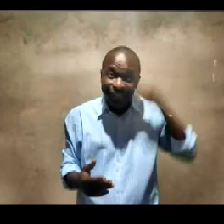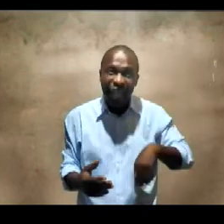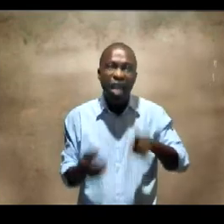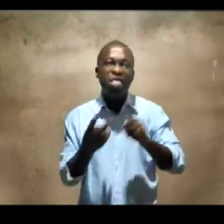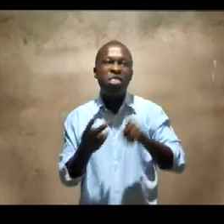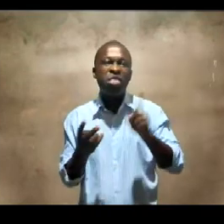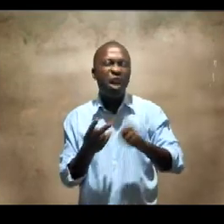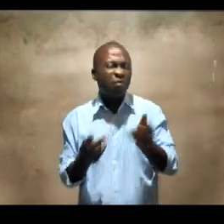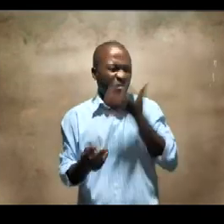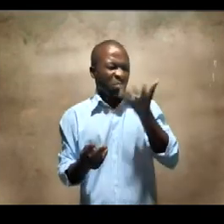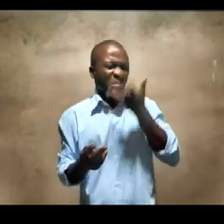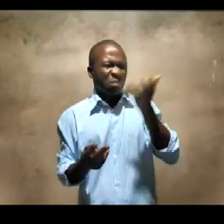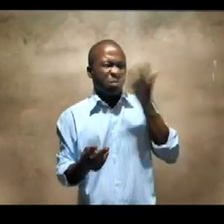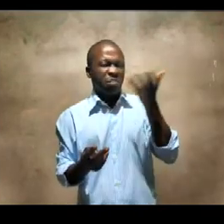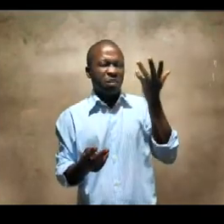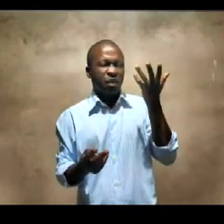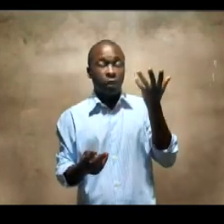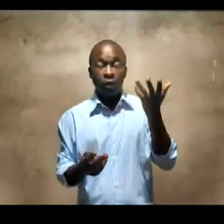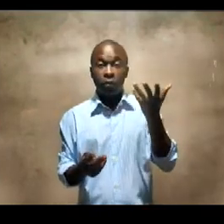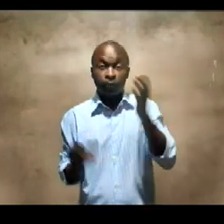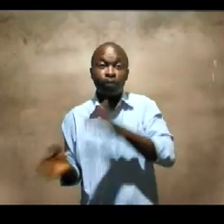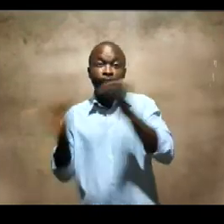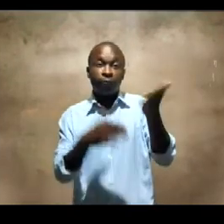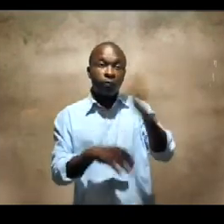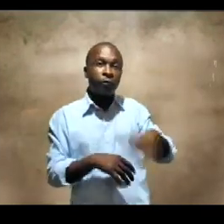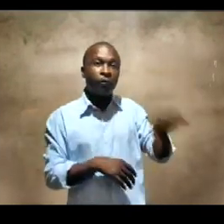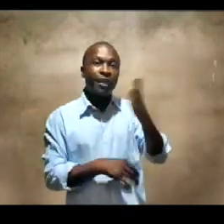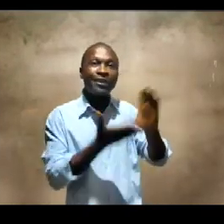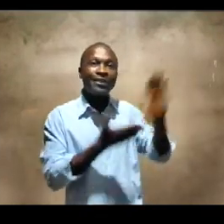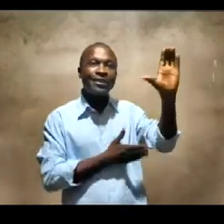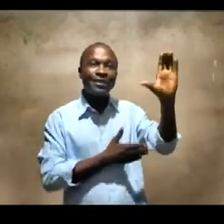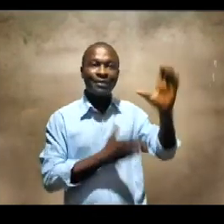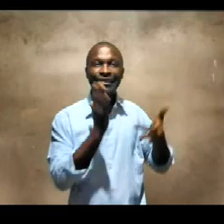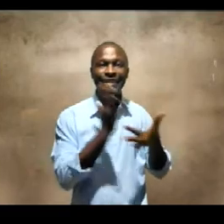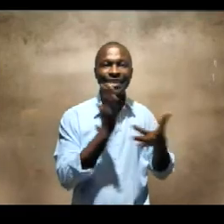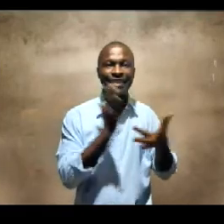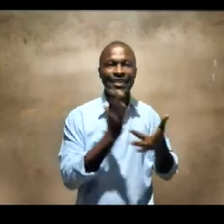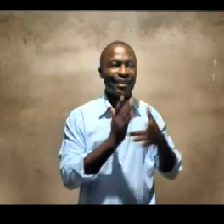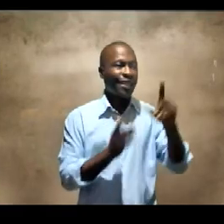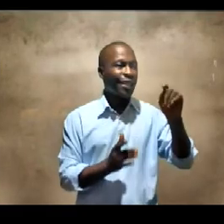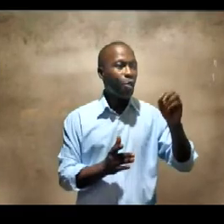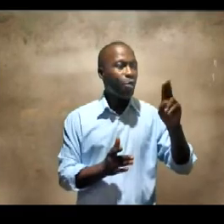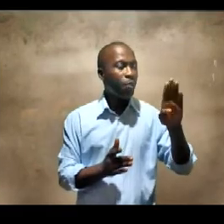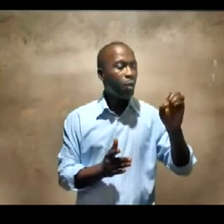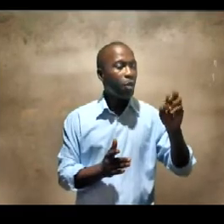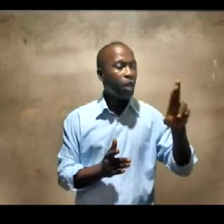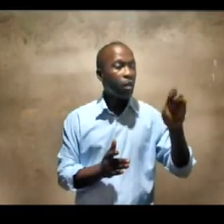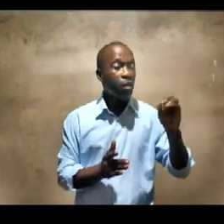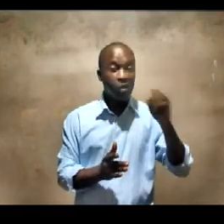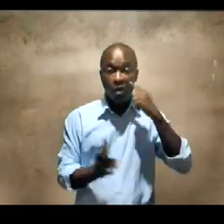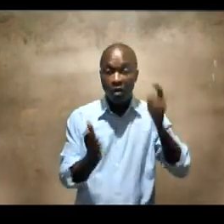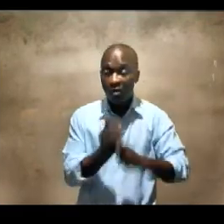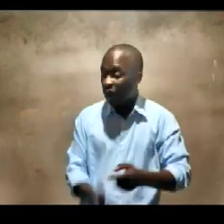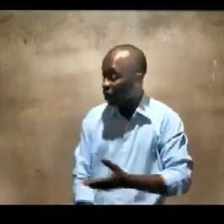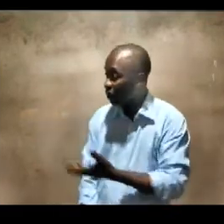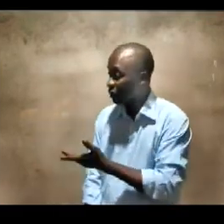aussi. Autre lieu et spectacle désolant, le lycée technique de Touboro, comme dans une mauvaise farce.